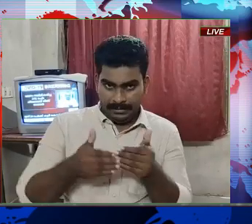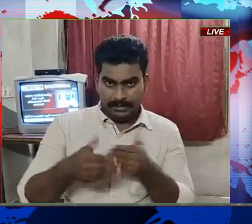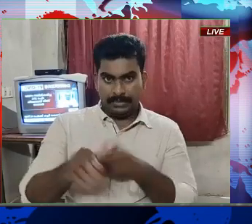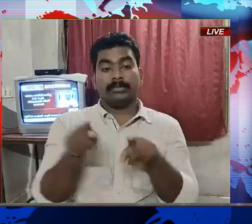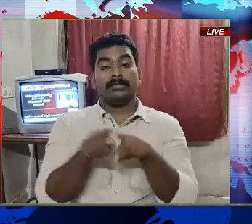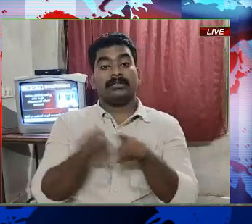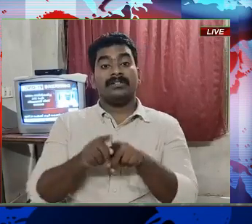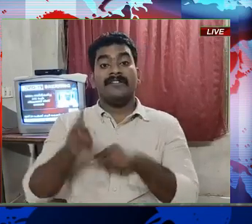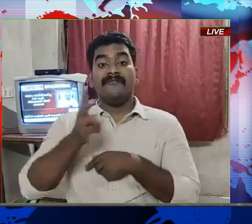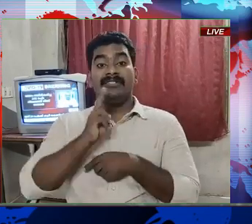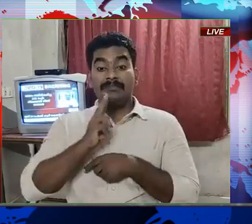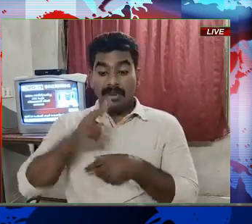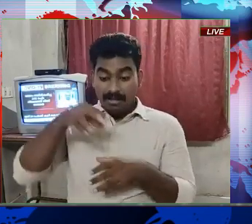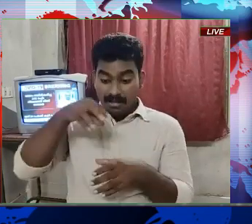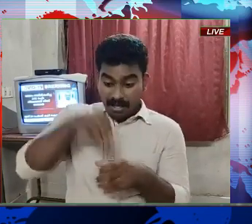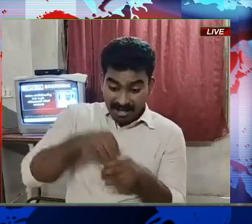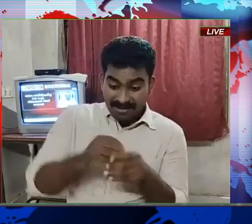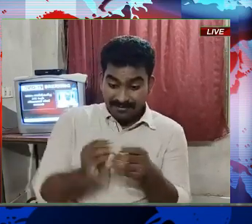വാഴക്കൃഷി